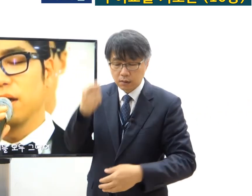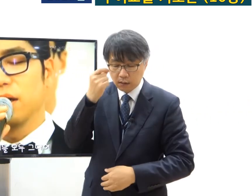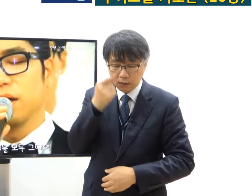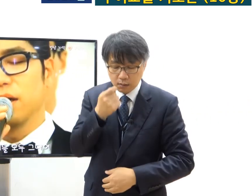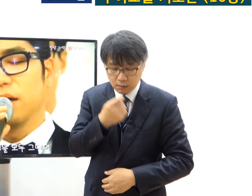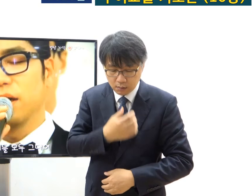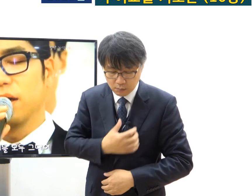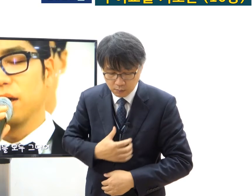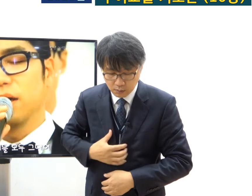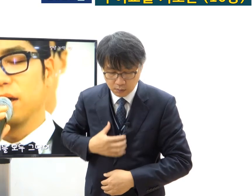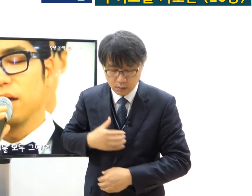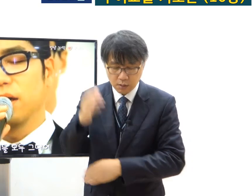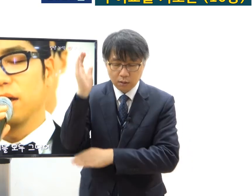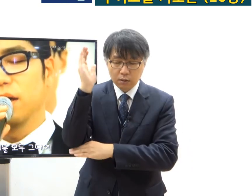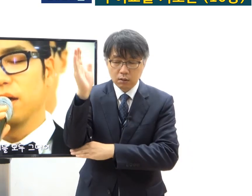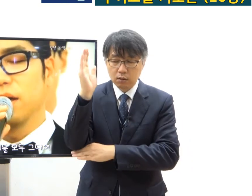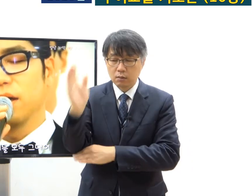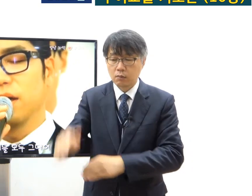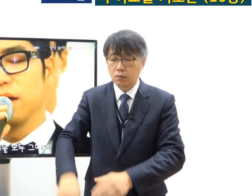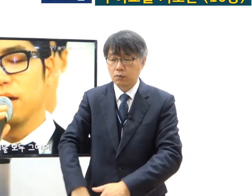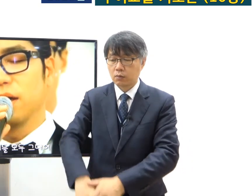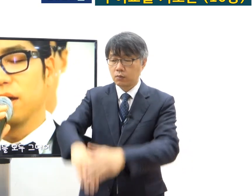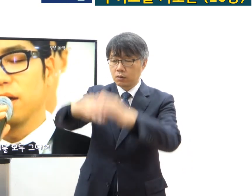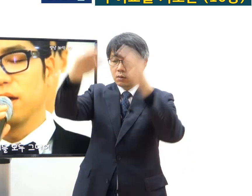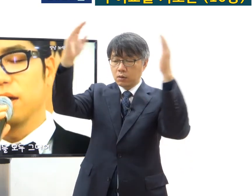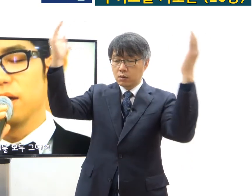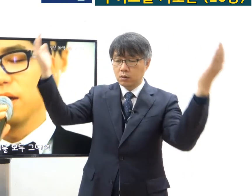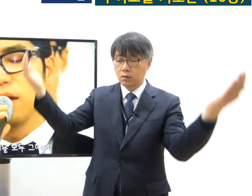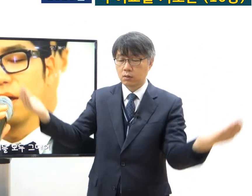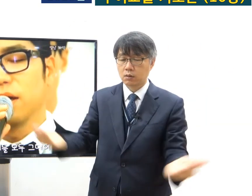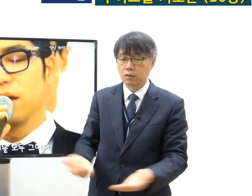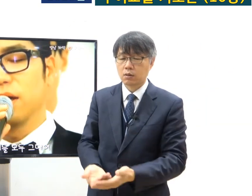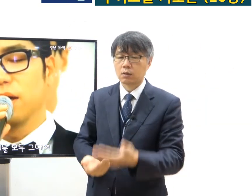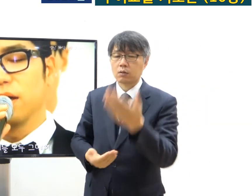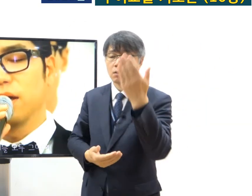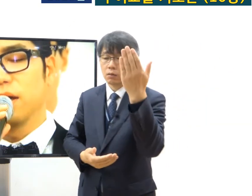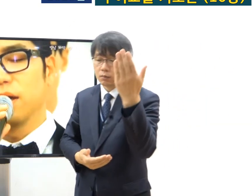그대 슬픈 얘기들 모두 그래요.